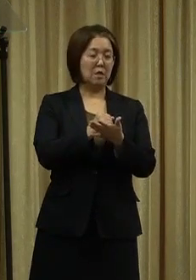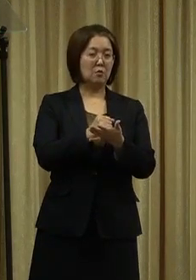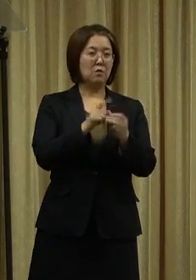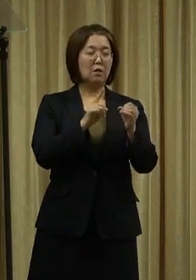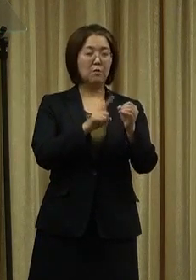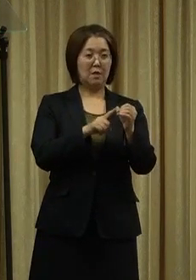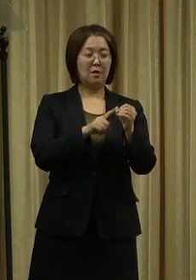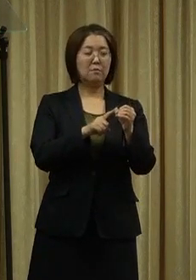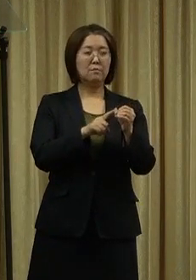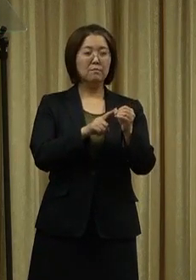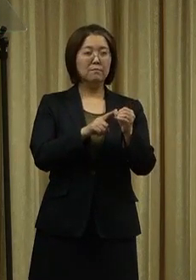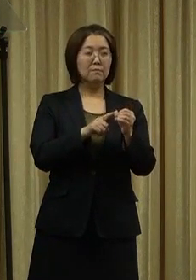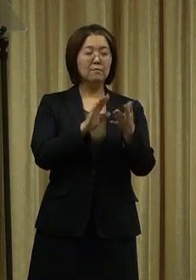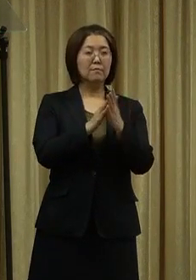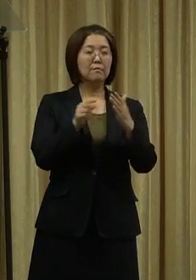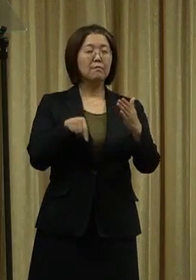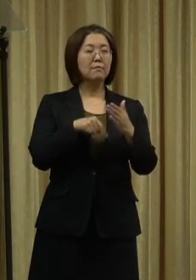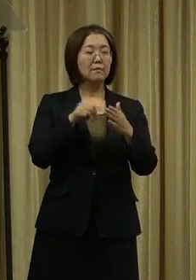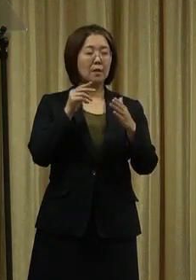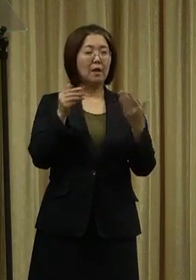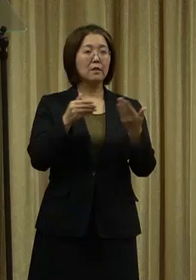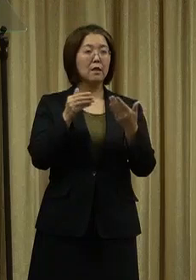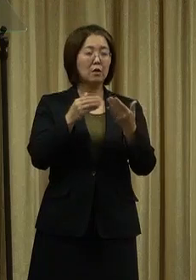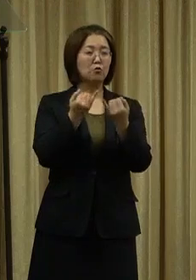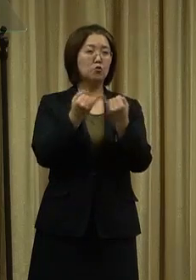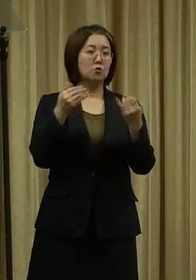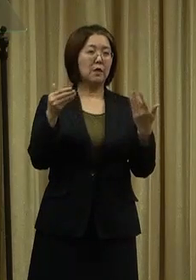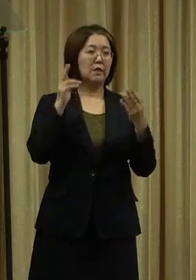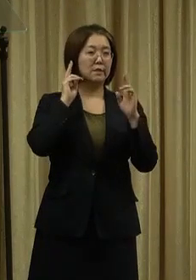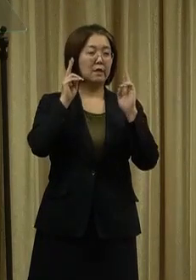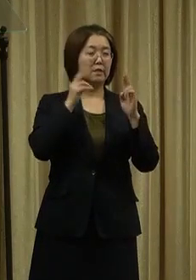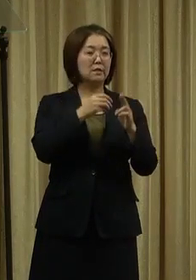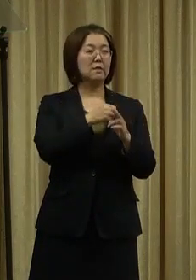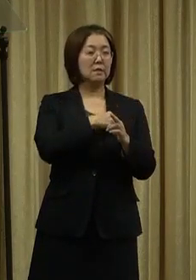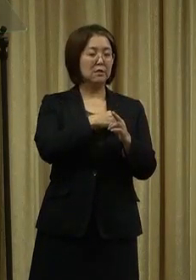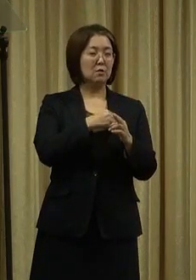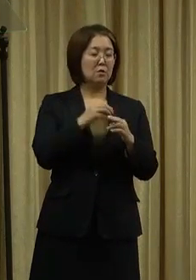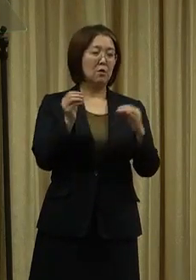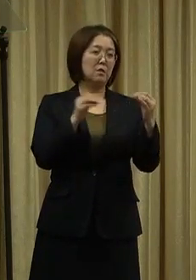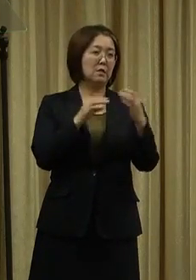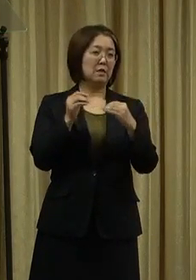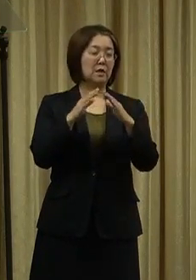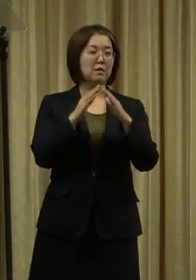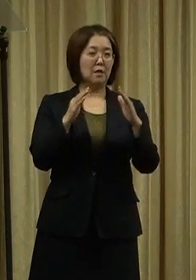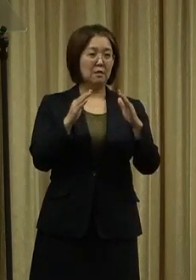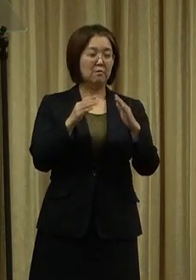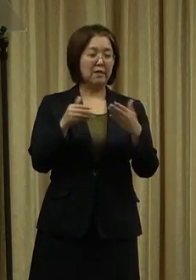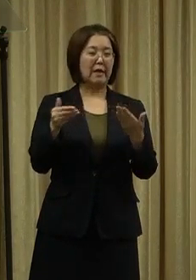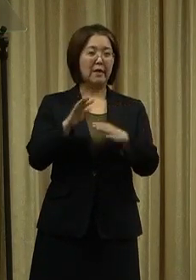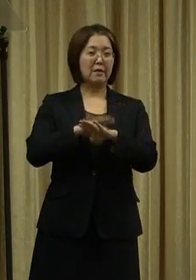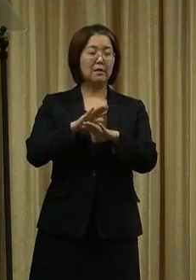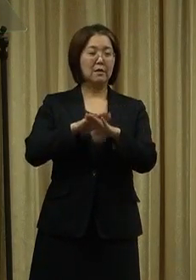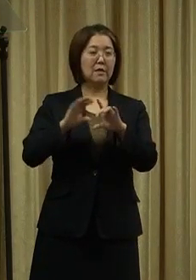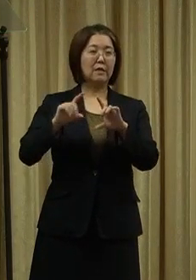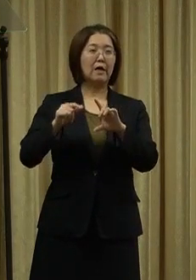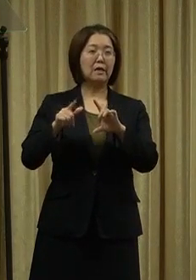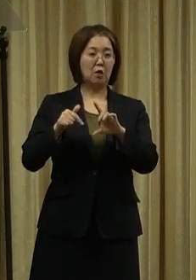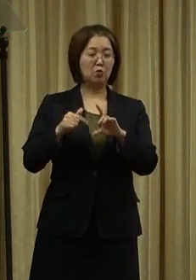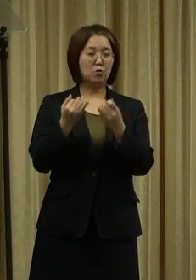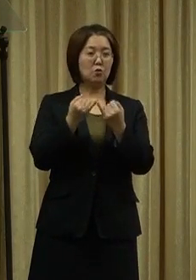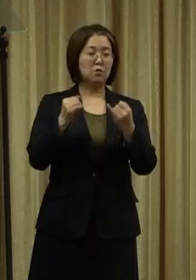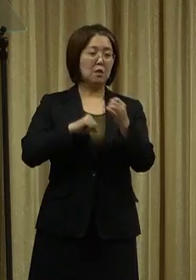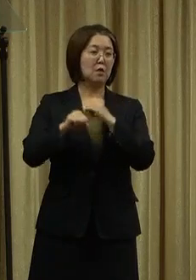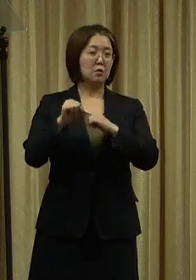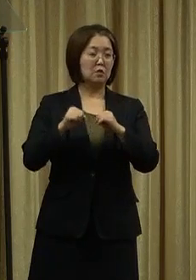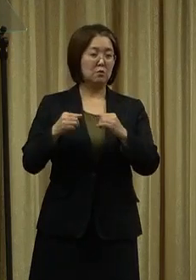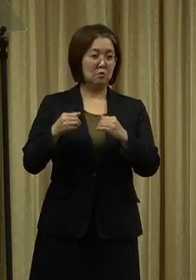県内で働く女性社員との座談会を開催するほか、企業における働き方改革や女性活躍に資する